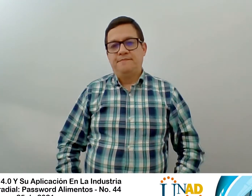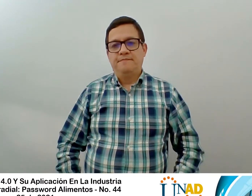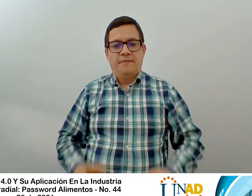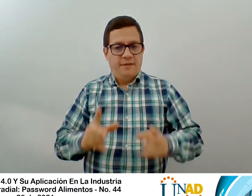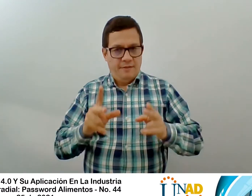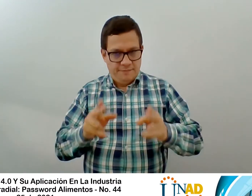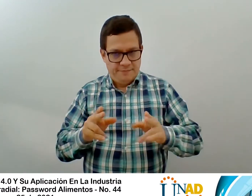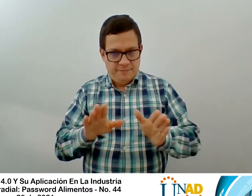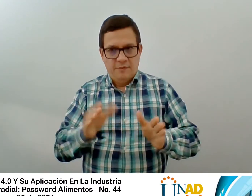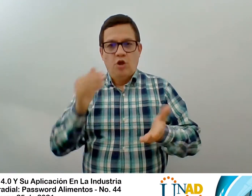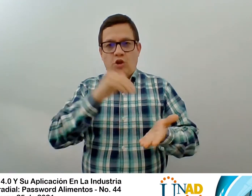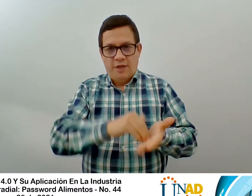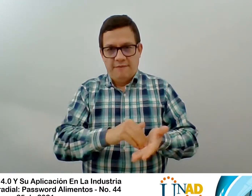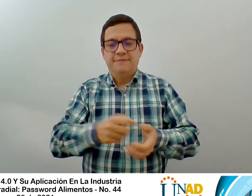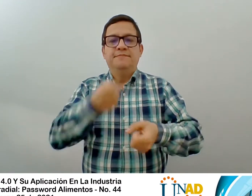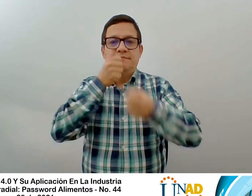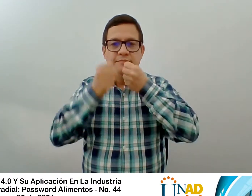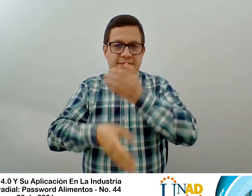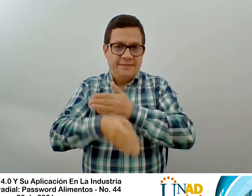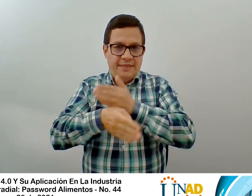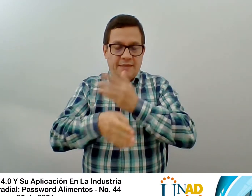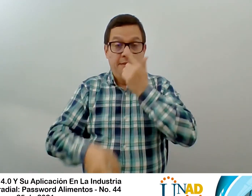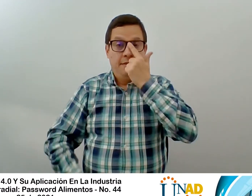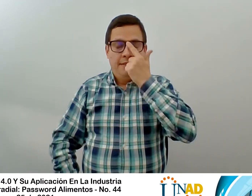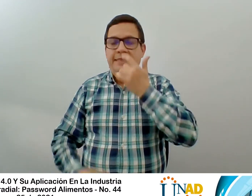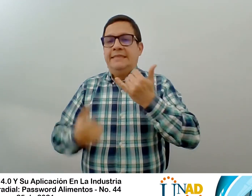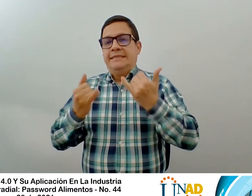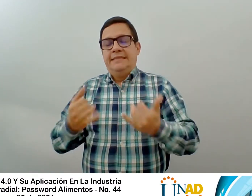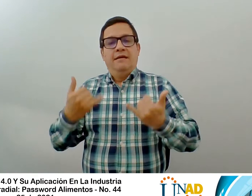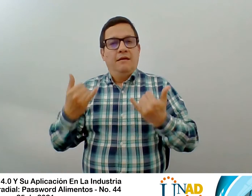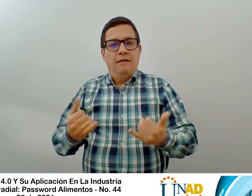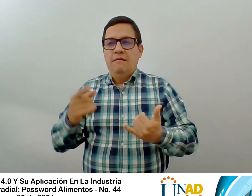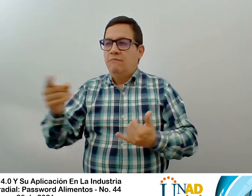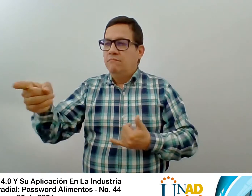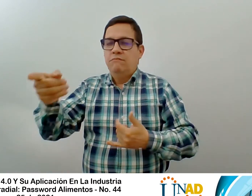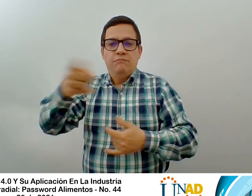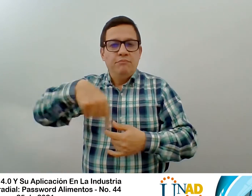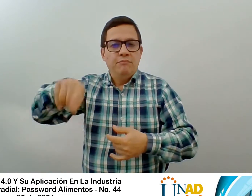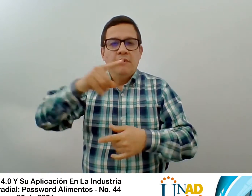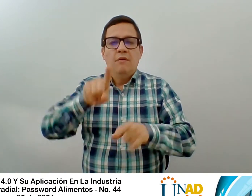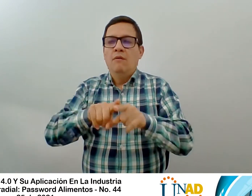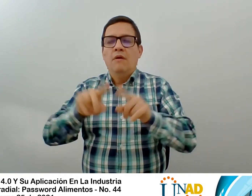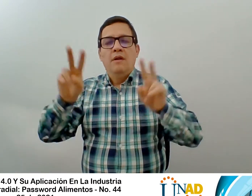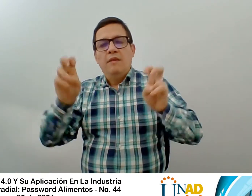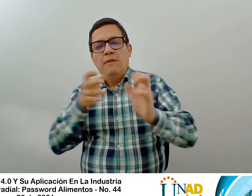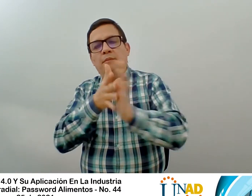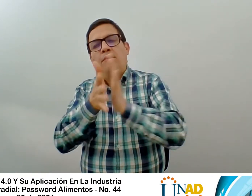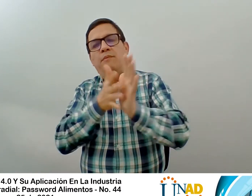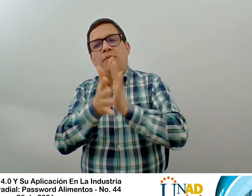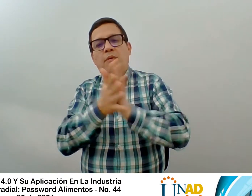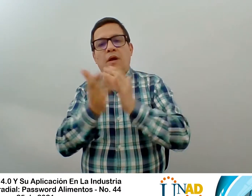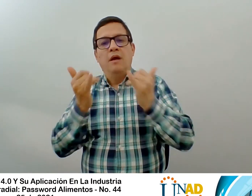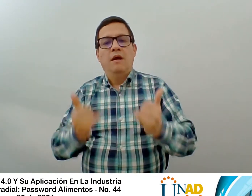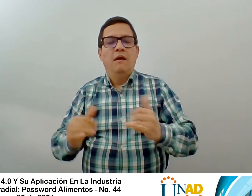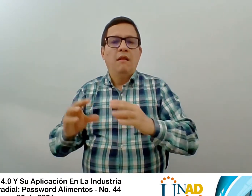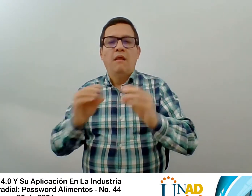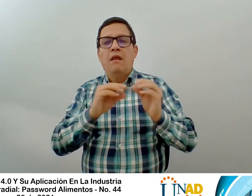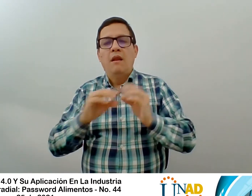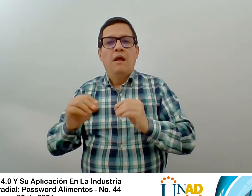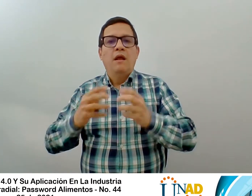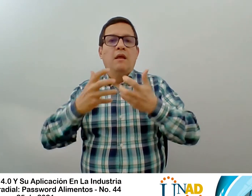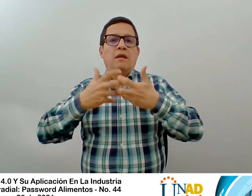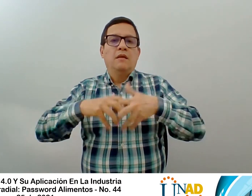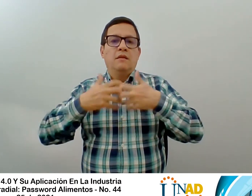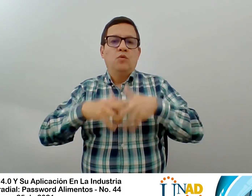Seguimos con Password Alimentos. Para los oyentes que hasta ahora nos sintonizan, les contamos que estamos hablando acerca